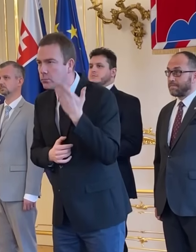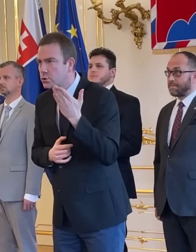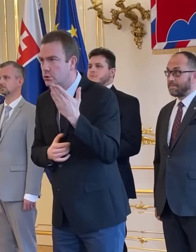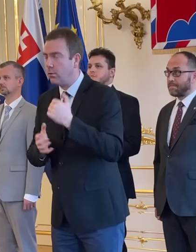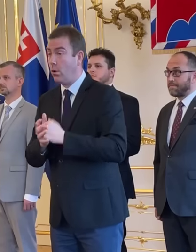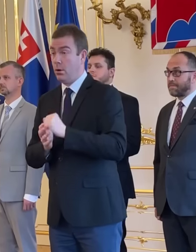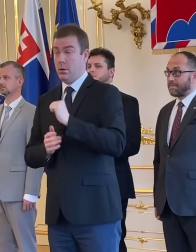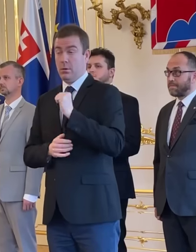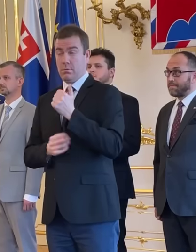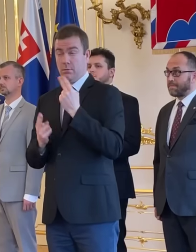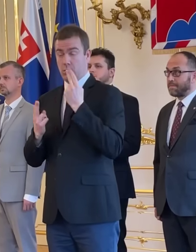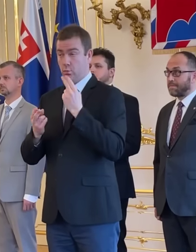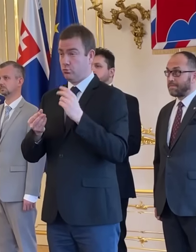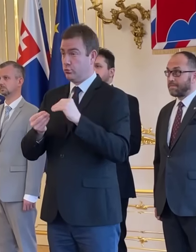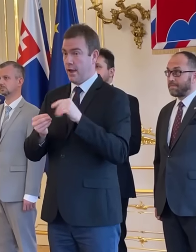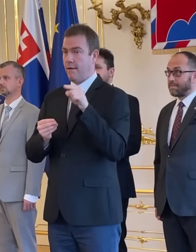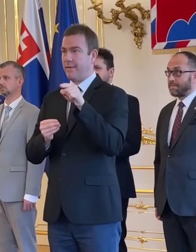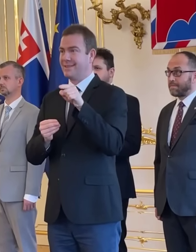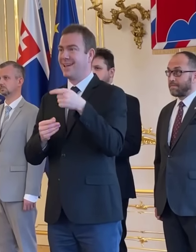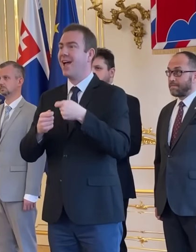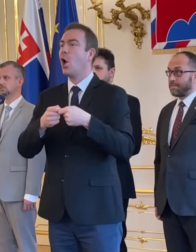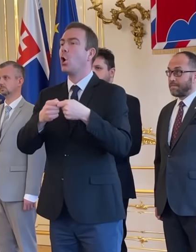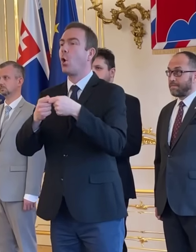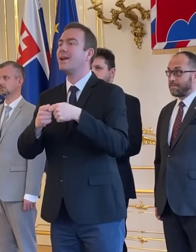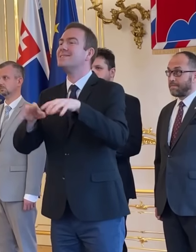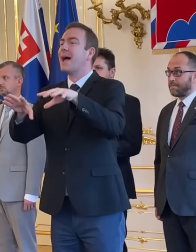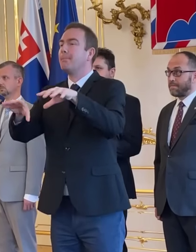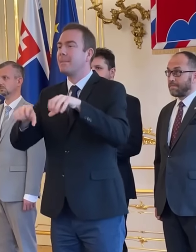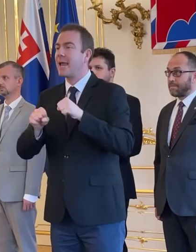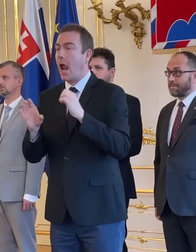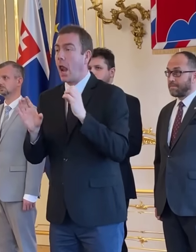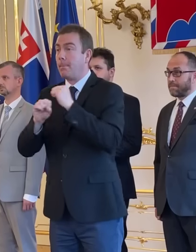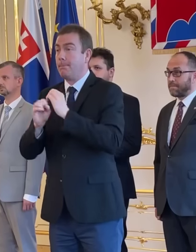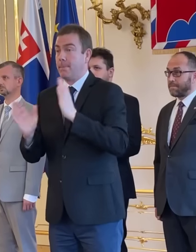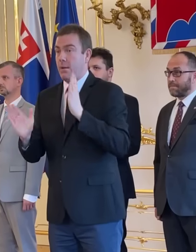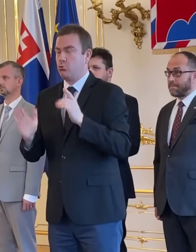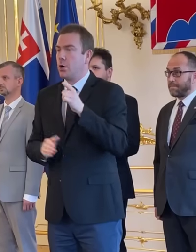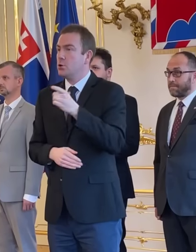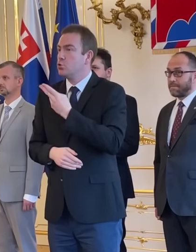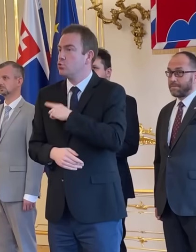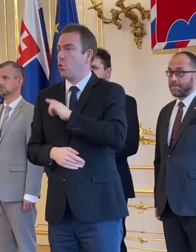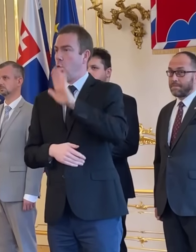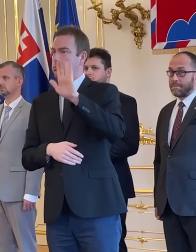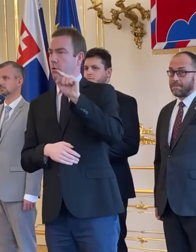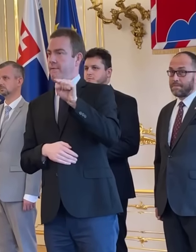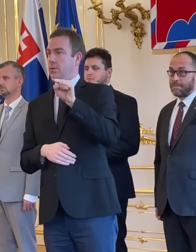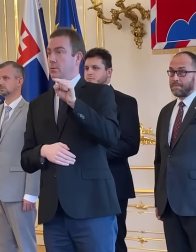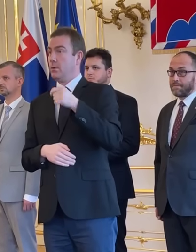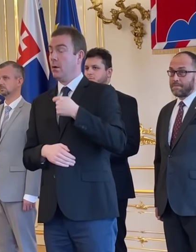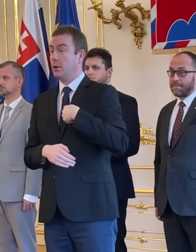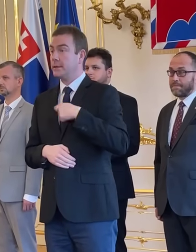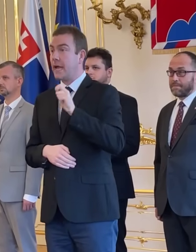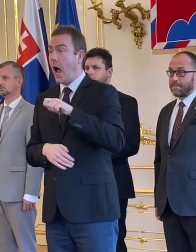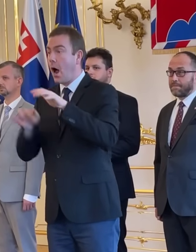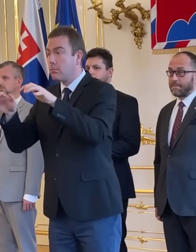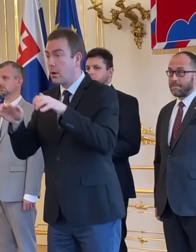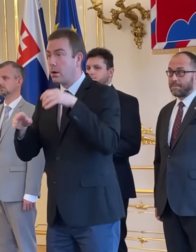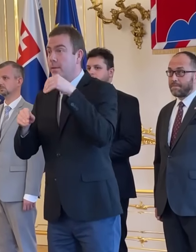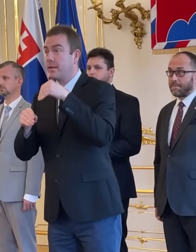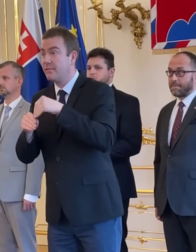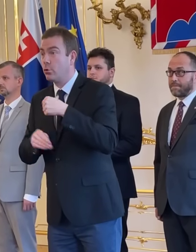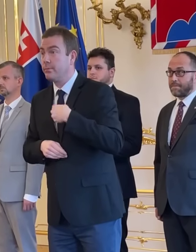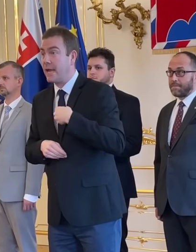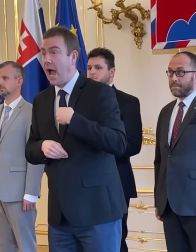rade vládna koalícia prijala tie premlčanie násilných trestných činov. Je to ich zodpovednosť. Ja som v parlamente za takúto zmenu